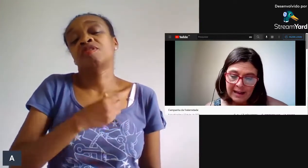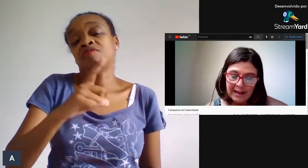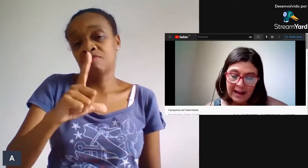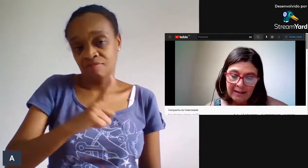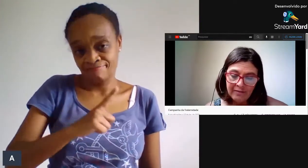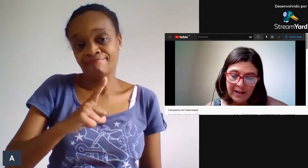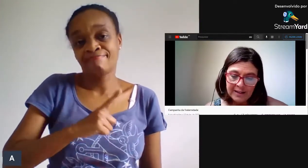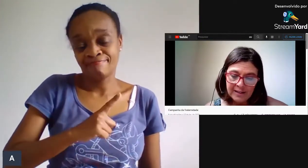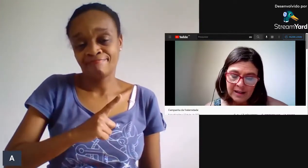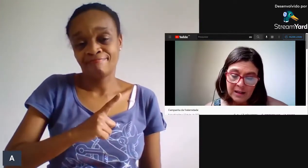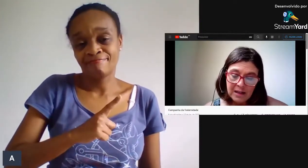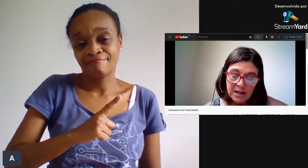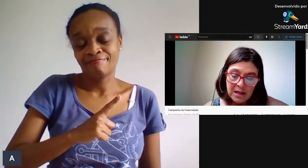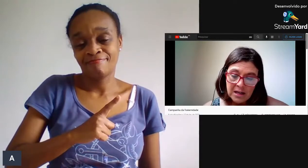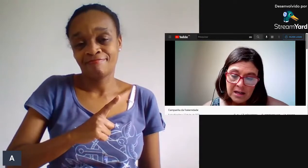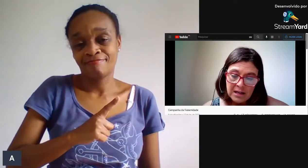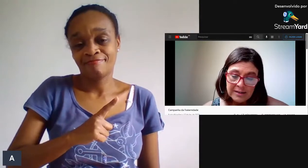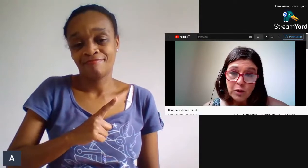essa é